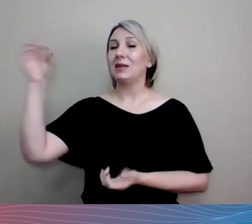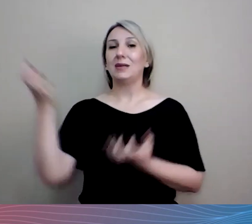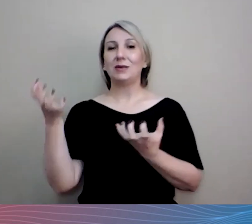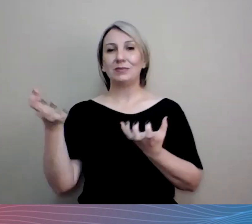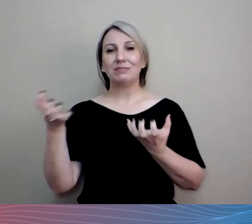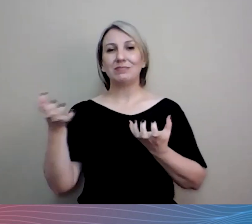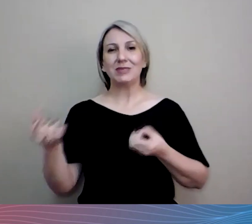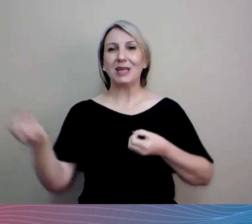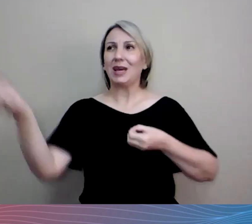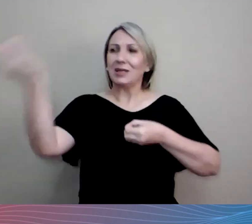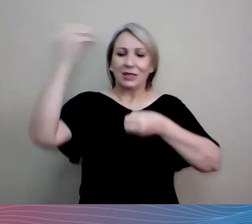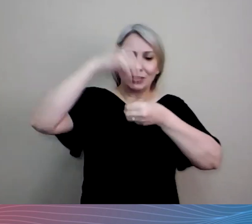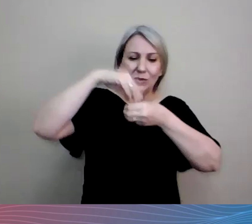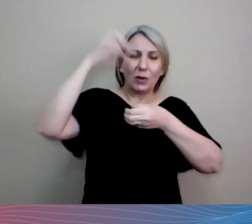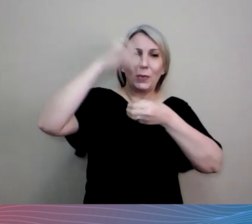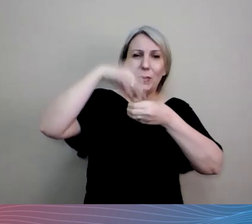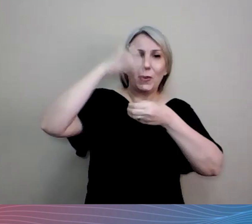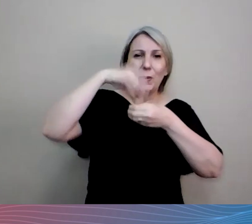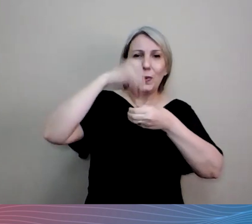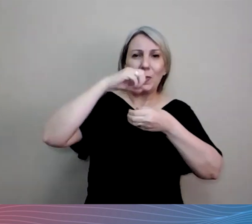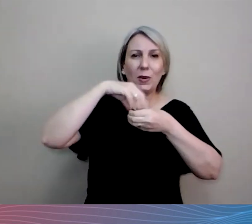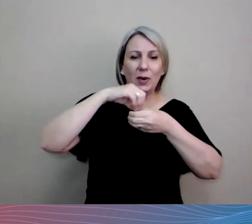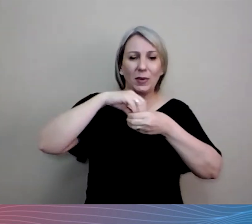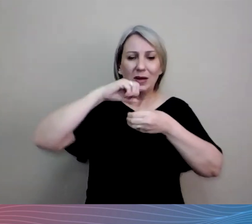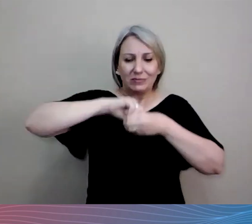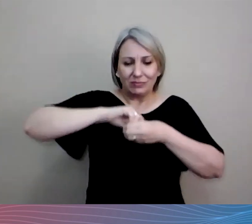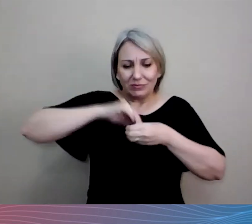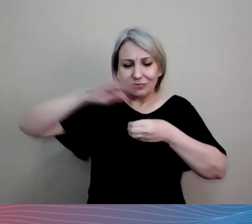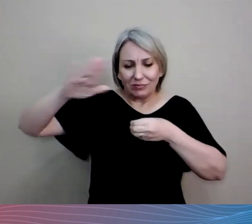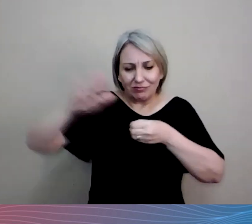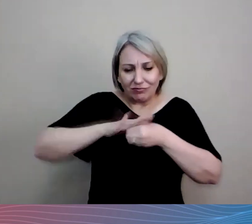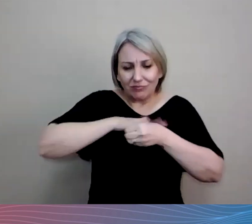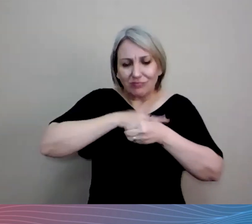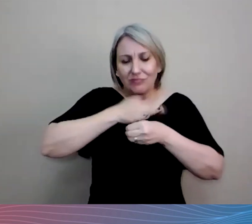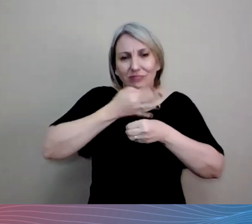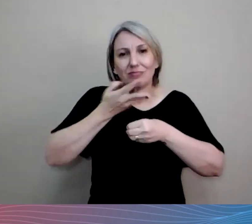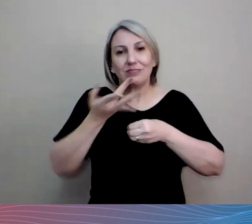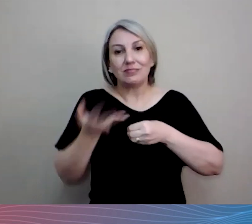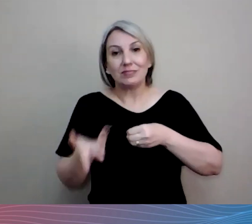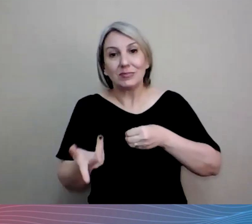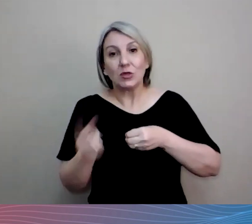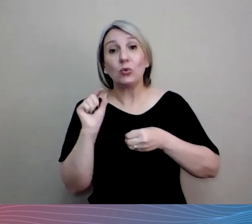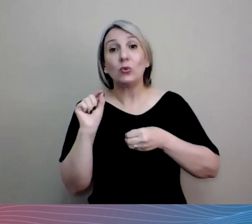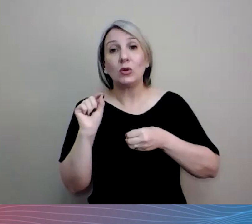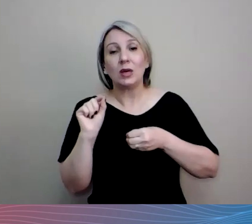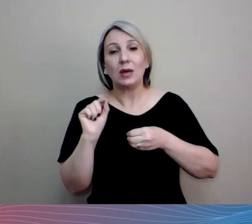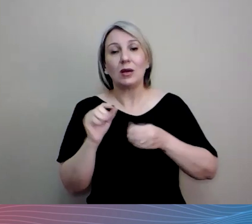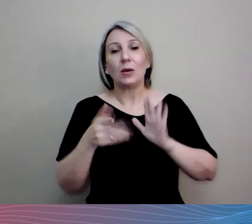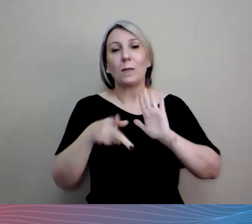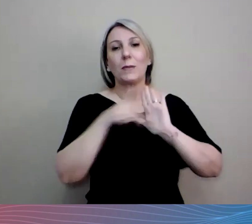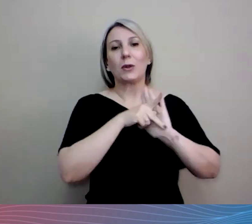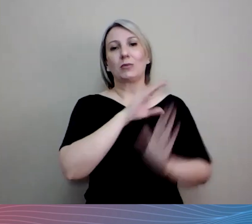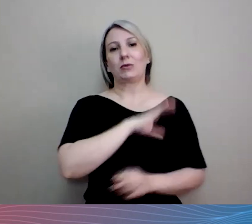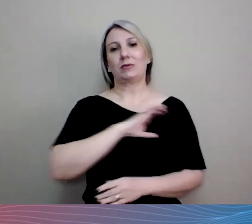né, encher a igreja das riquezas de Cristo, encher a igreja de próprio Cristo, né? E assim, irmãos, o viver da igreja,